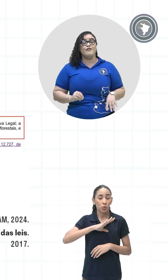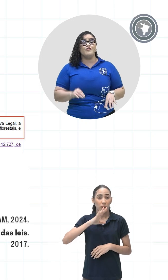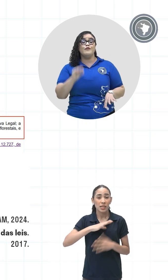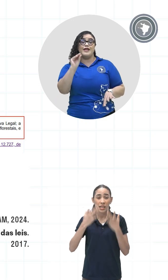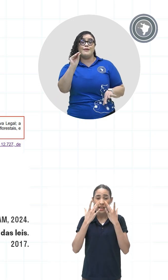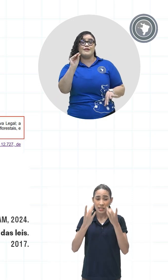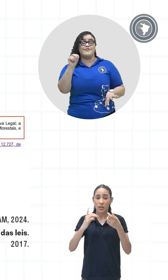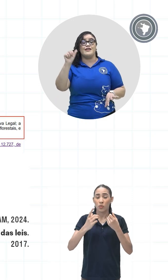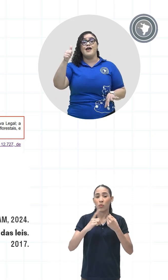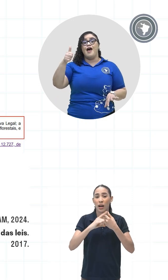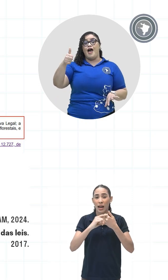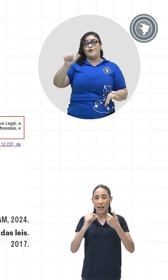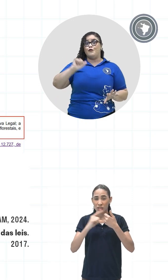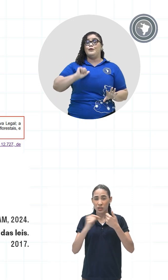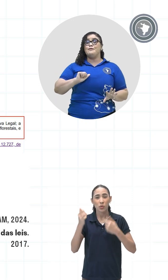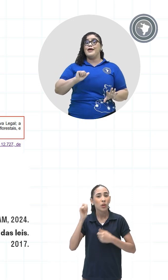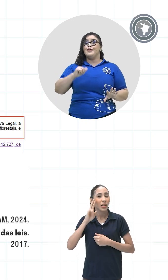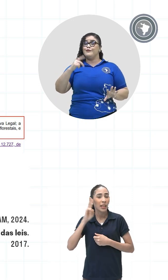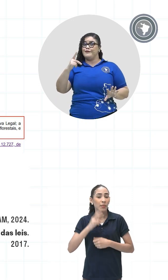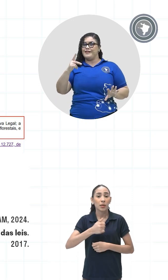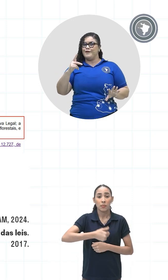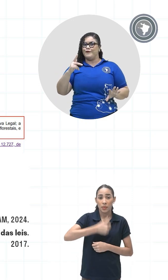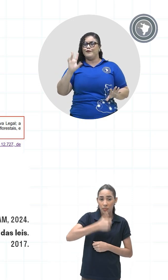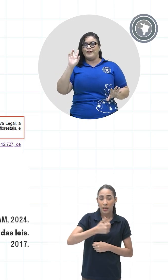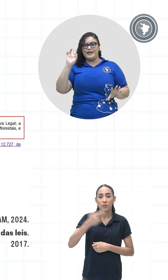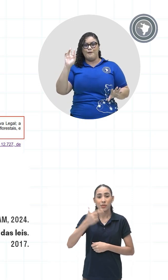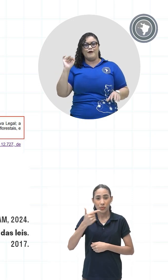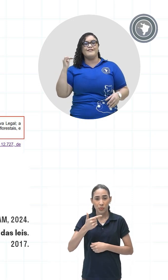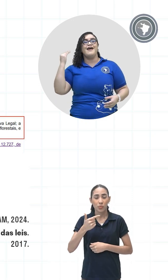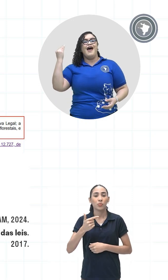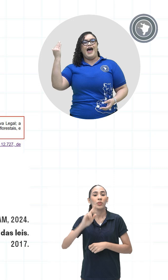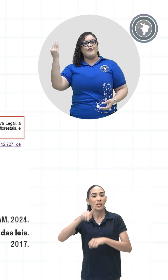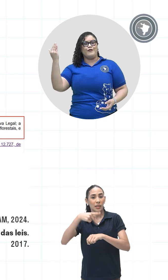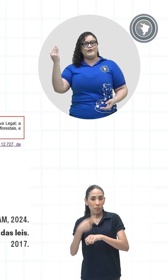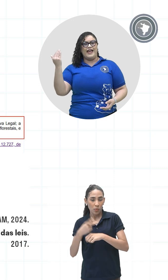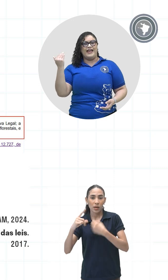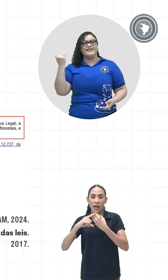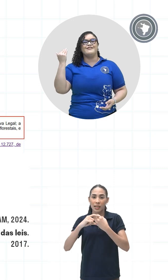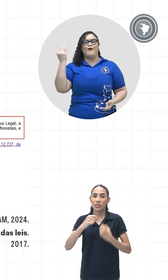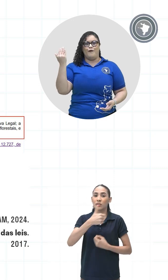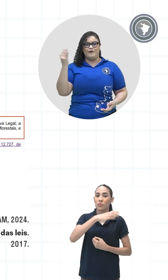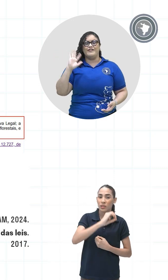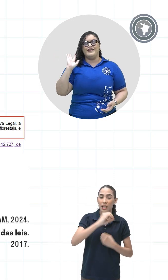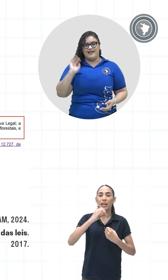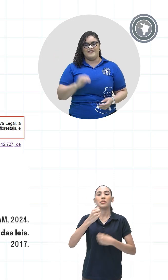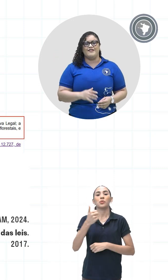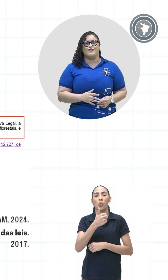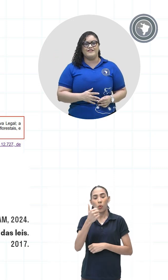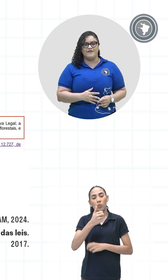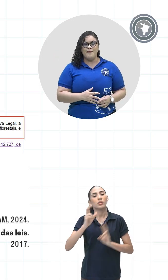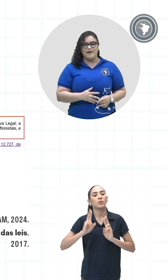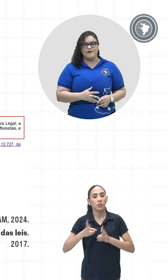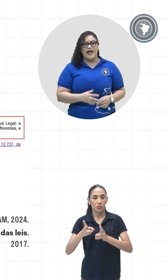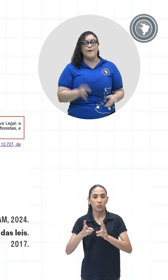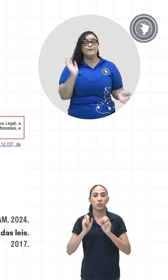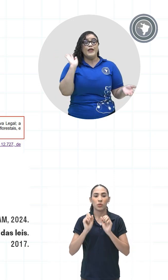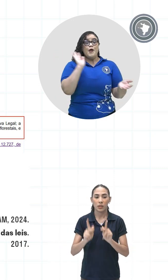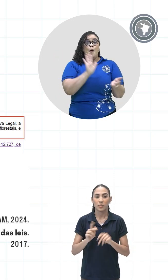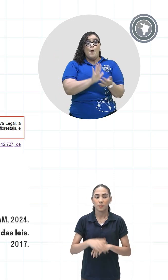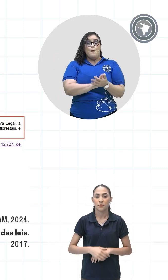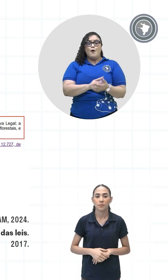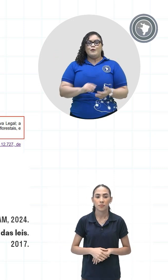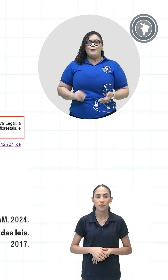observando o artigo, lembrem-se, artigo 1º, 2º e depois artigo 10, 11 e assim sucessivamente,